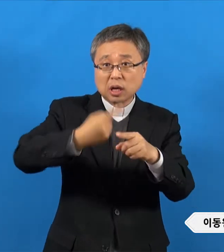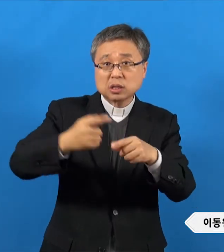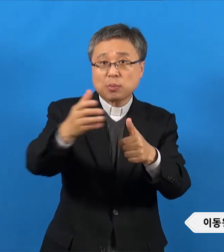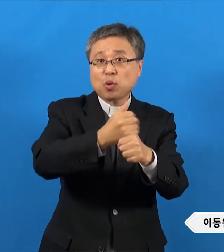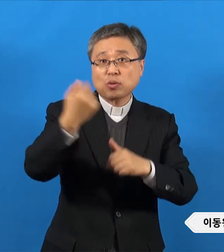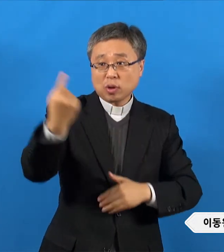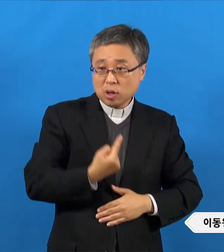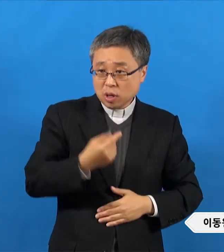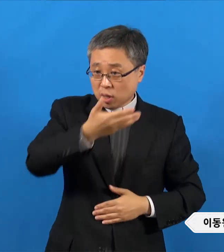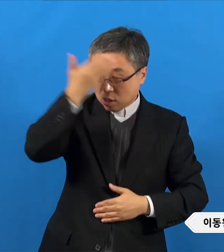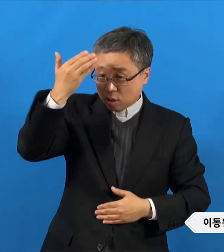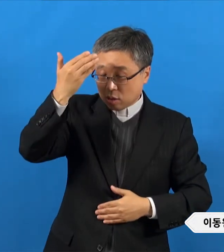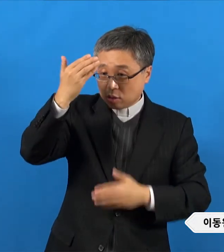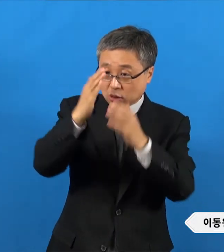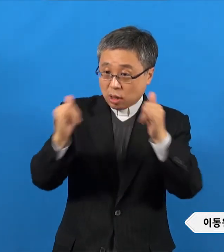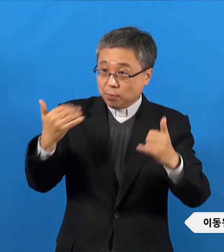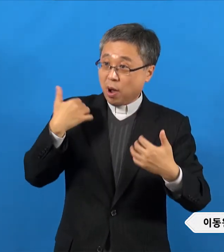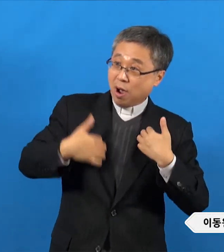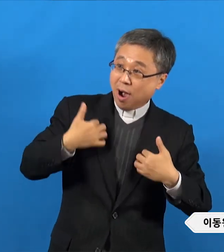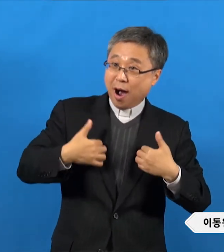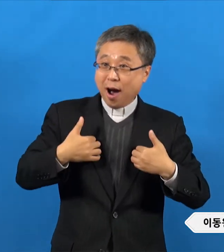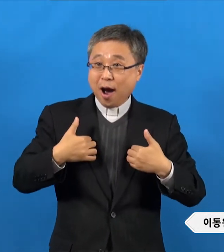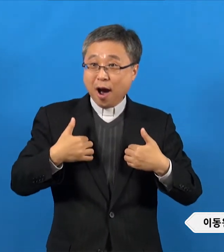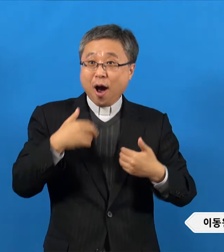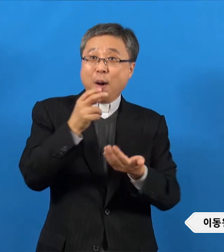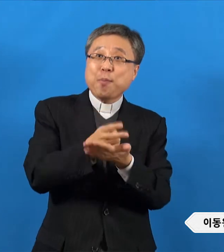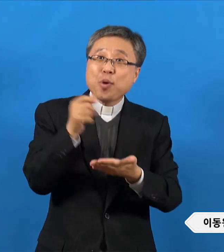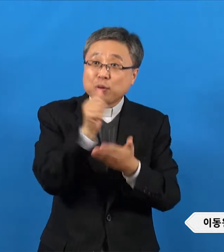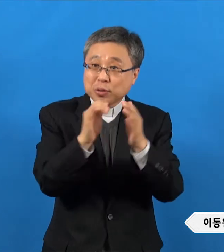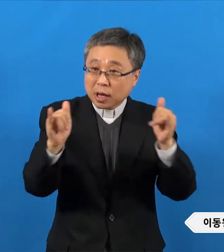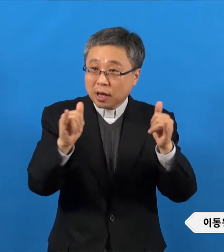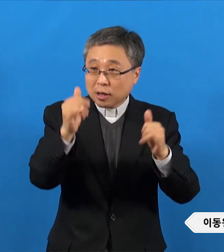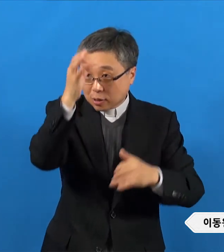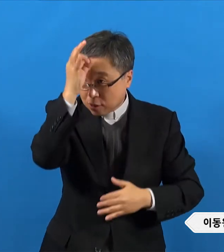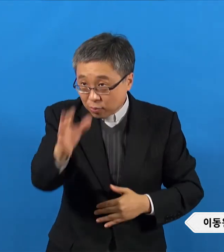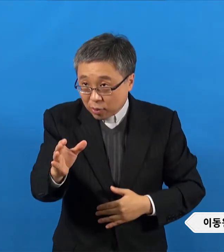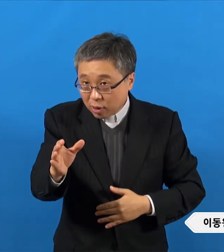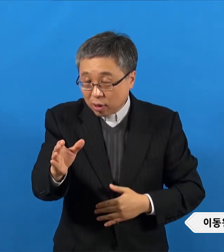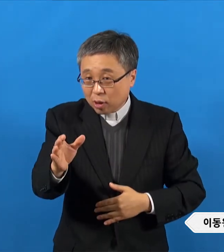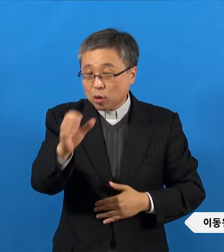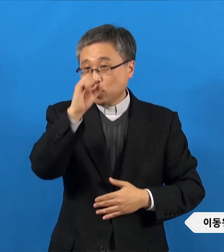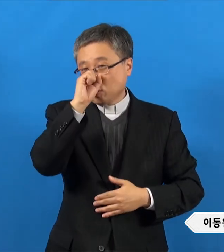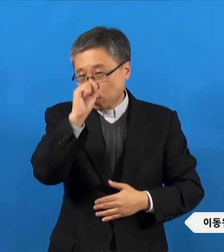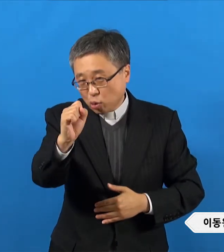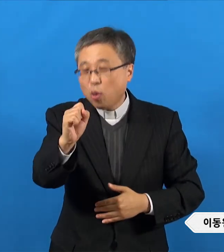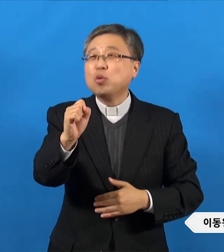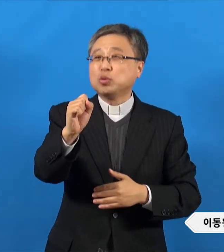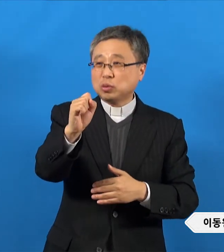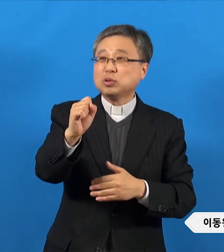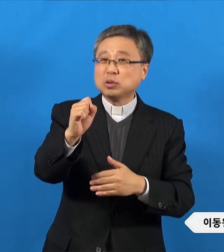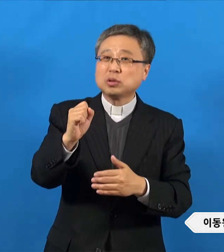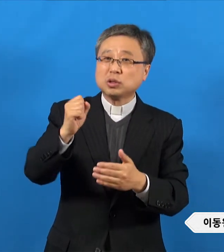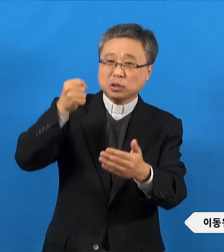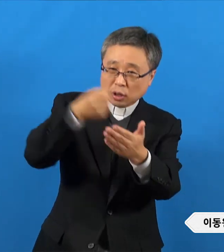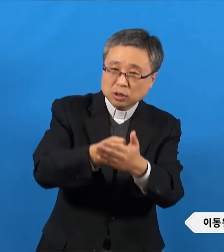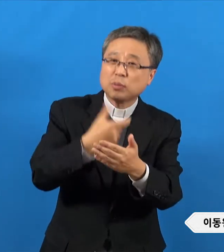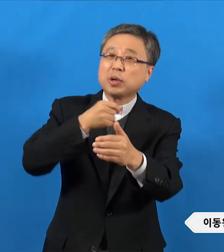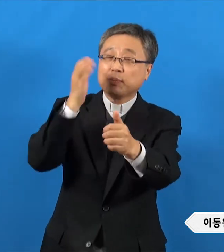이 청년은 반가웠어요. 변호사님 죄송해요. 그러나 선처를 바랍니다. 그러나 바로 그 순간에 이제